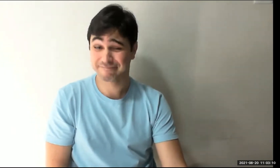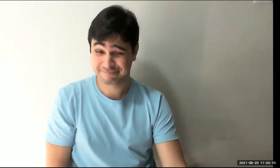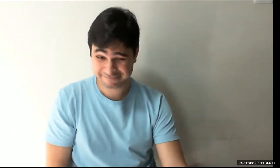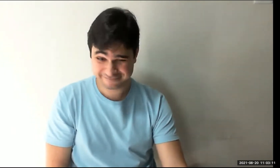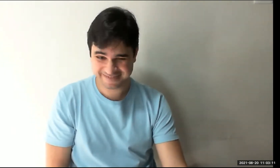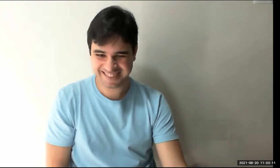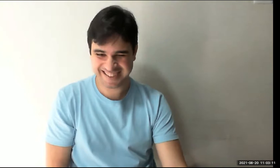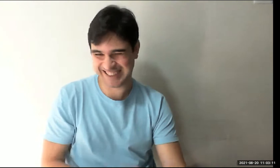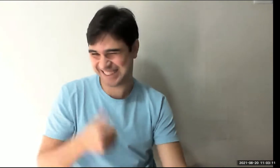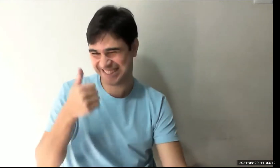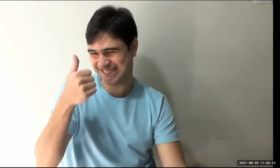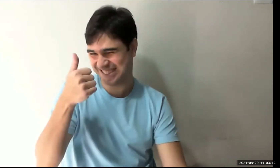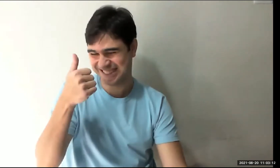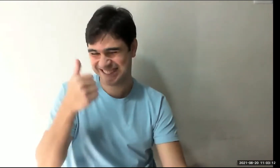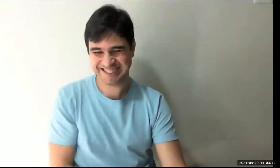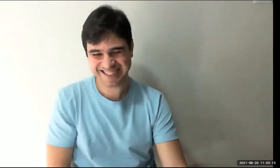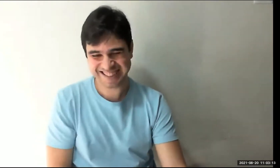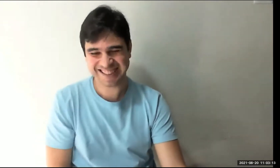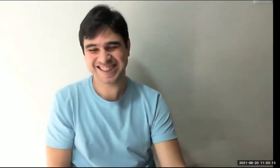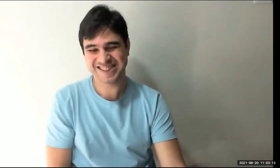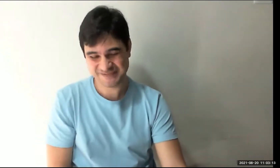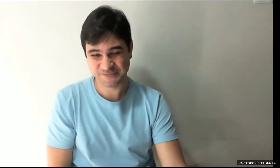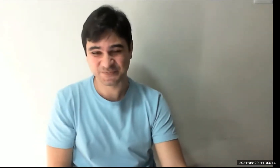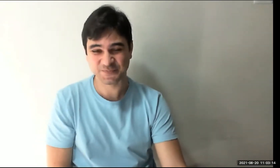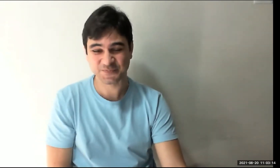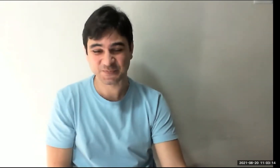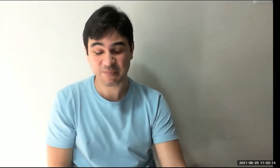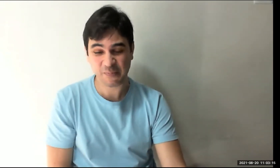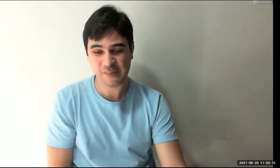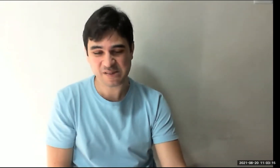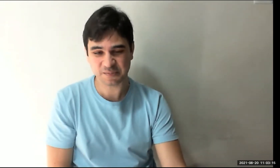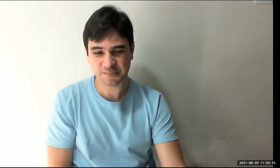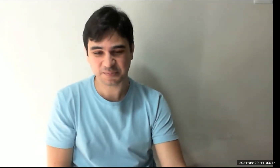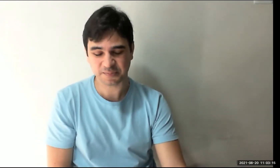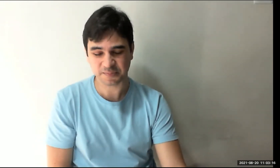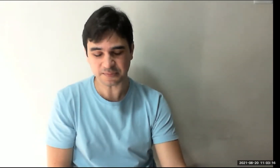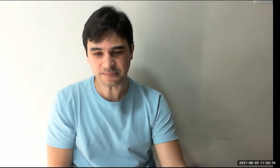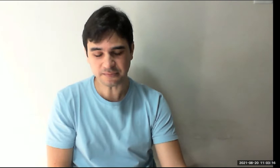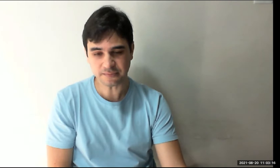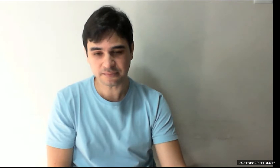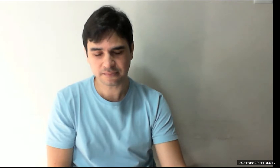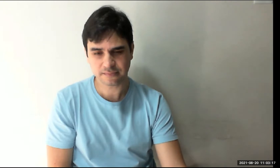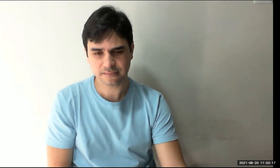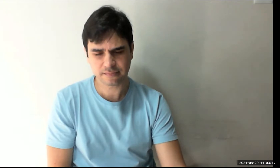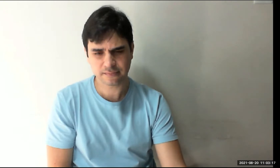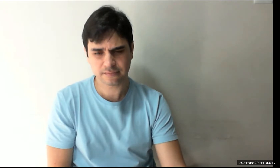é, você tem algum planejamento? Obrigada, sim, obrigada. Algum planejamento com algum professor